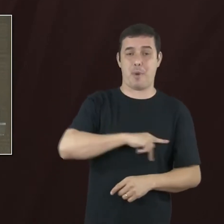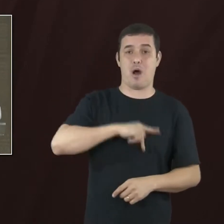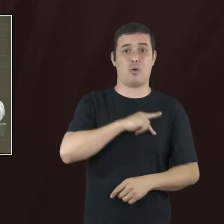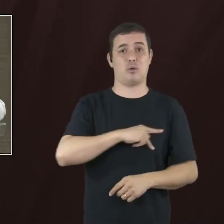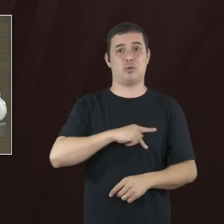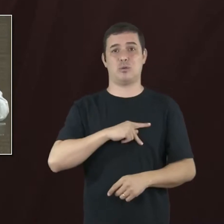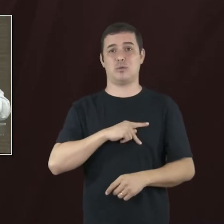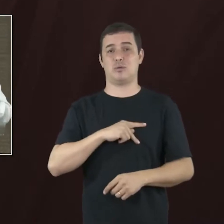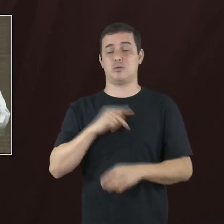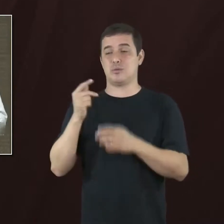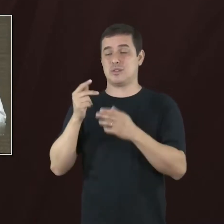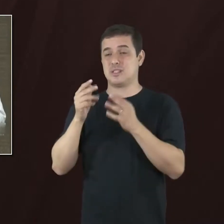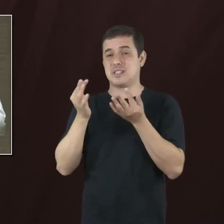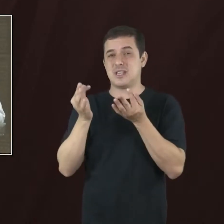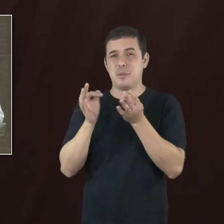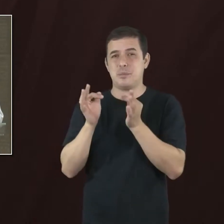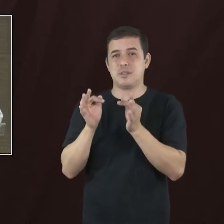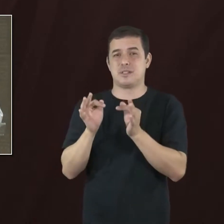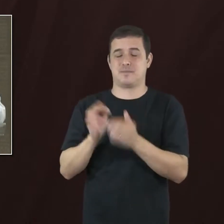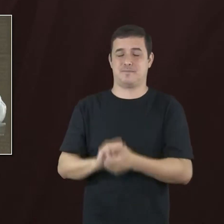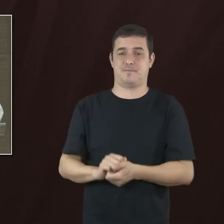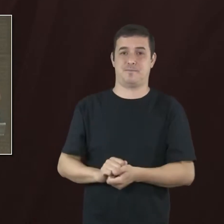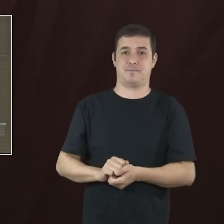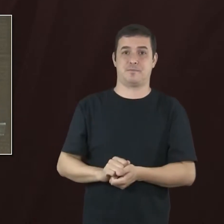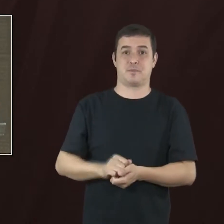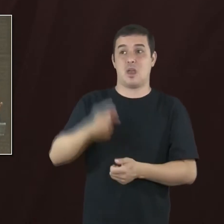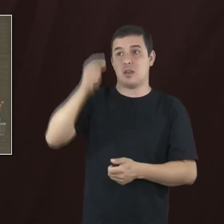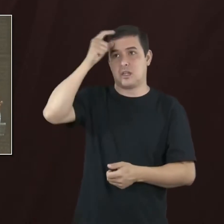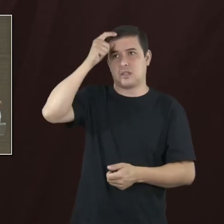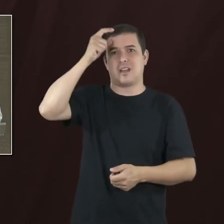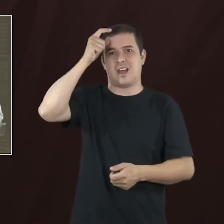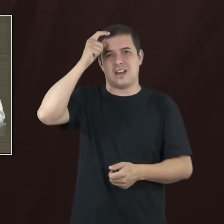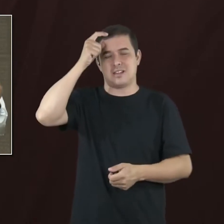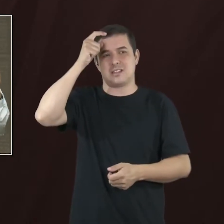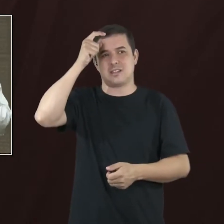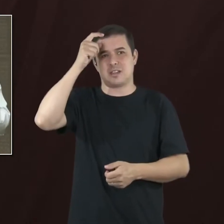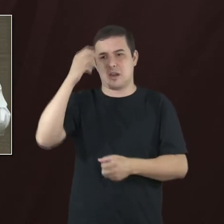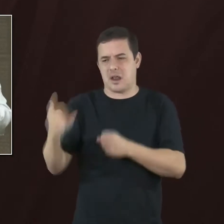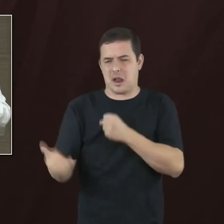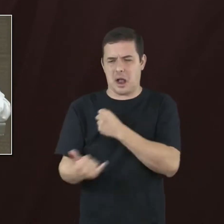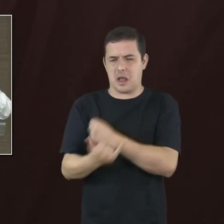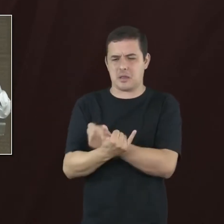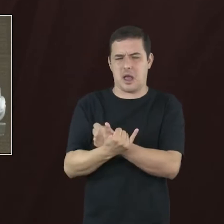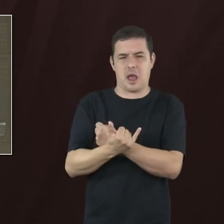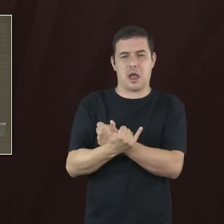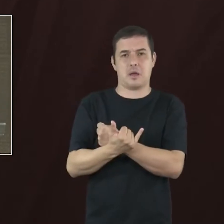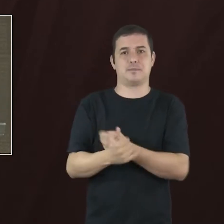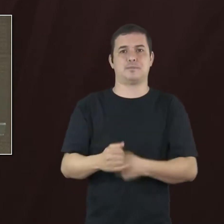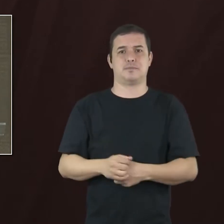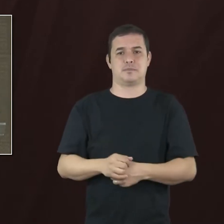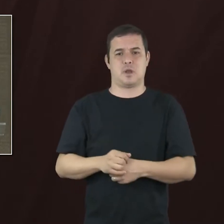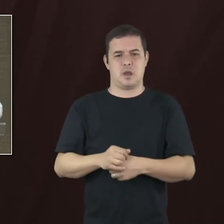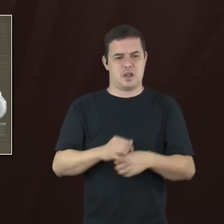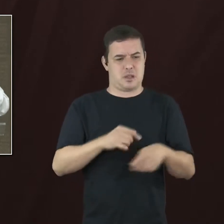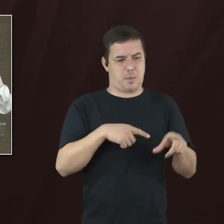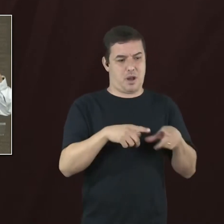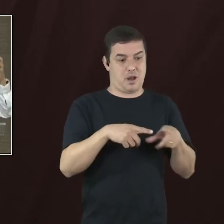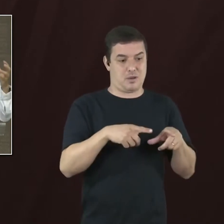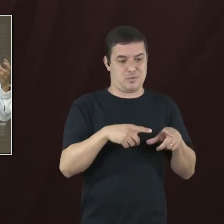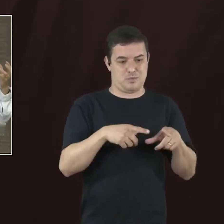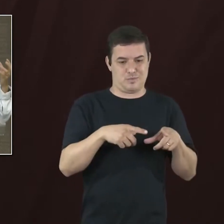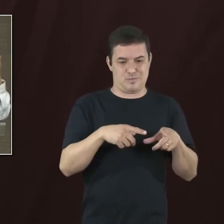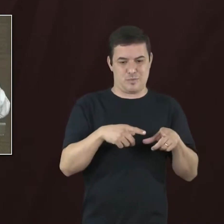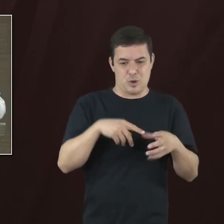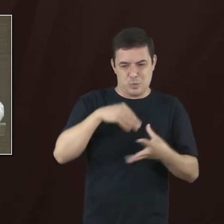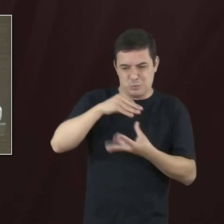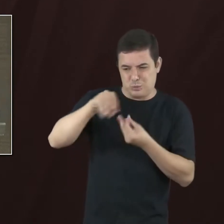da trama de Satanás. Ele trabalha no meio da fé, esse tipo de